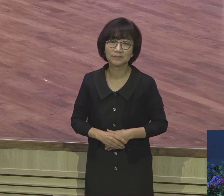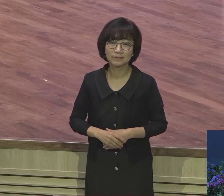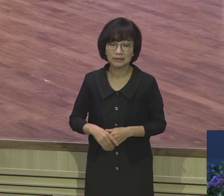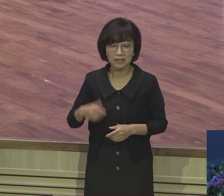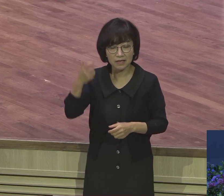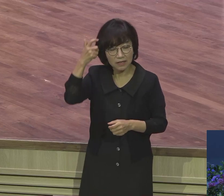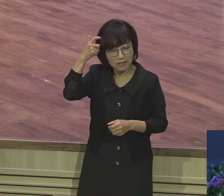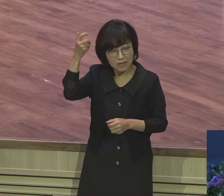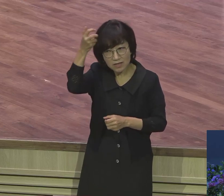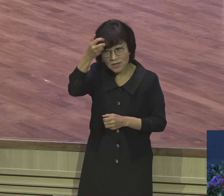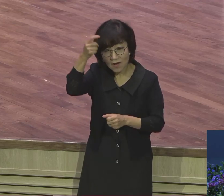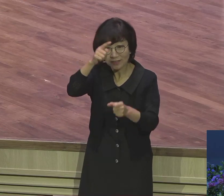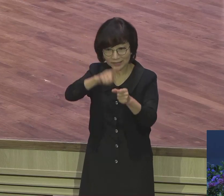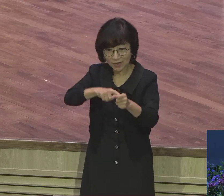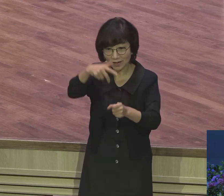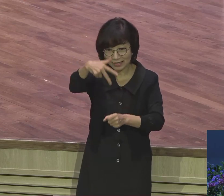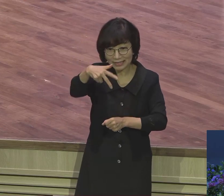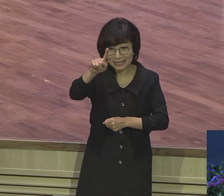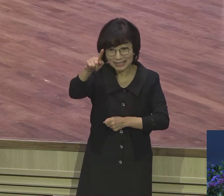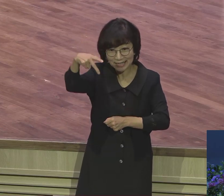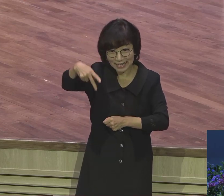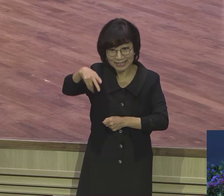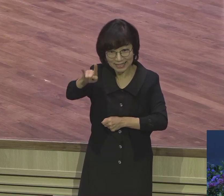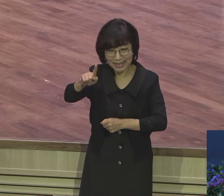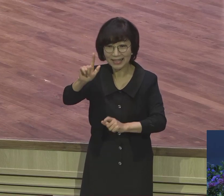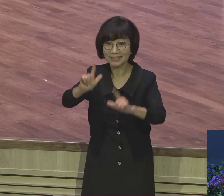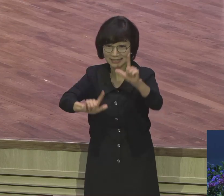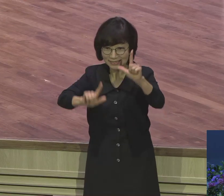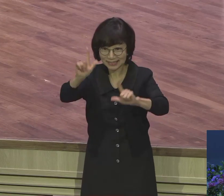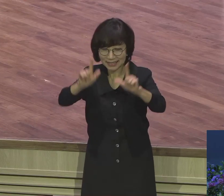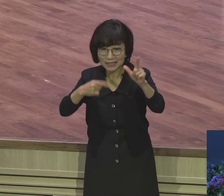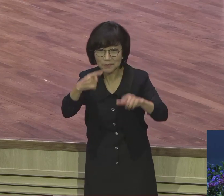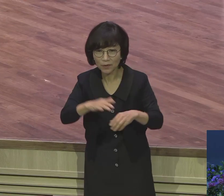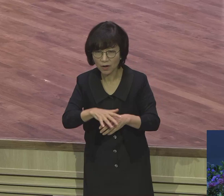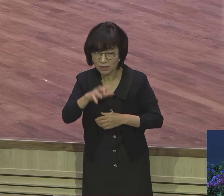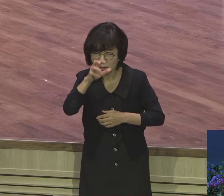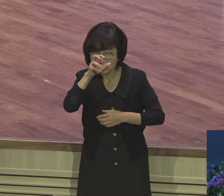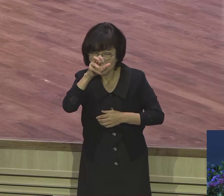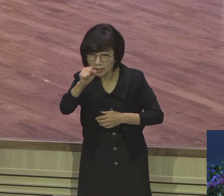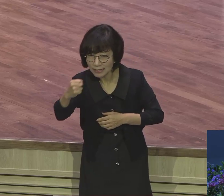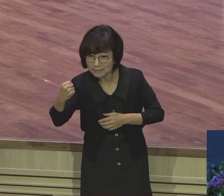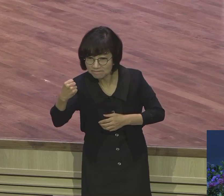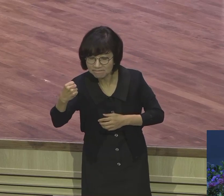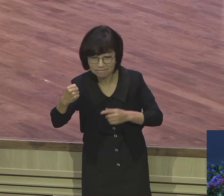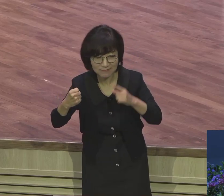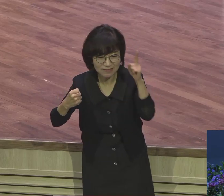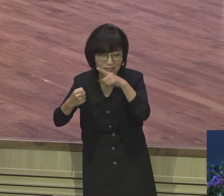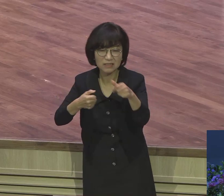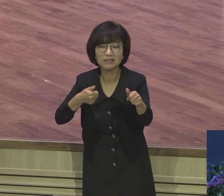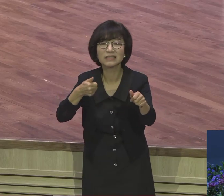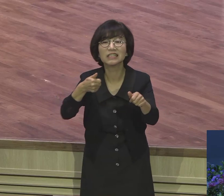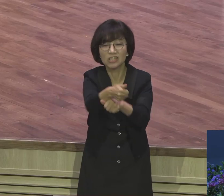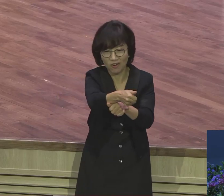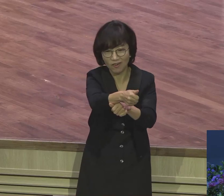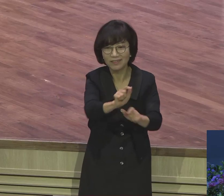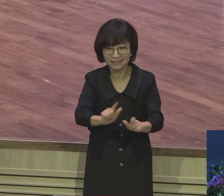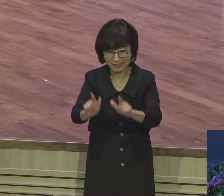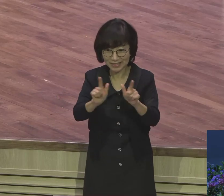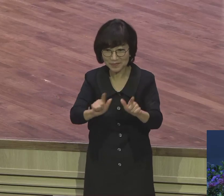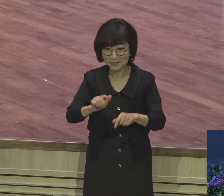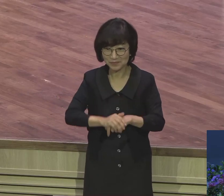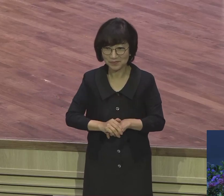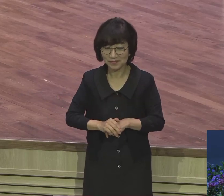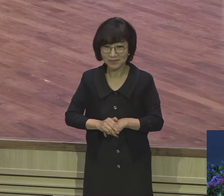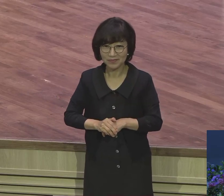자세가 뭐냐. 우리의 영적 자세는 오늘 제목입니다. 선으로 악을 이기는 삶이에요. 이것이 다릅니다.